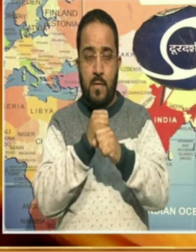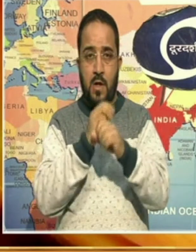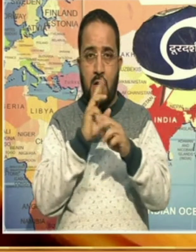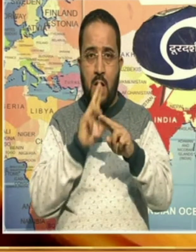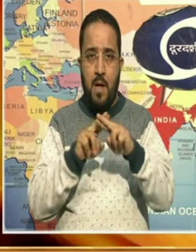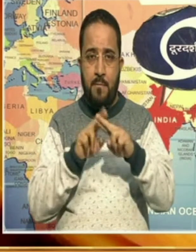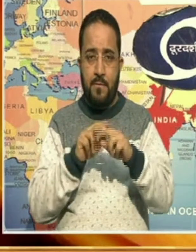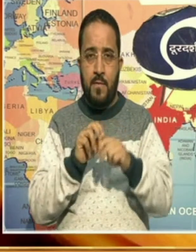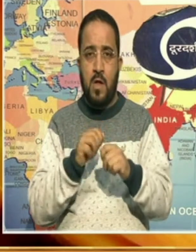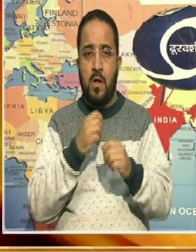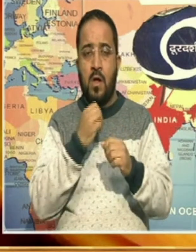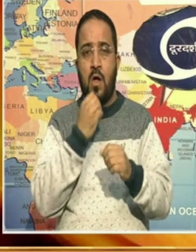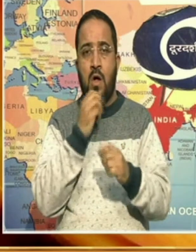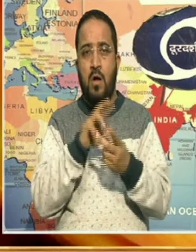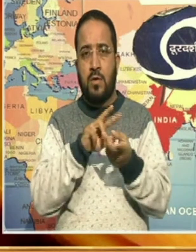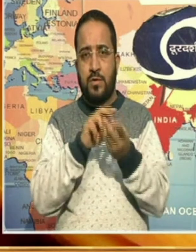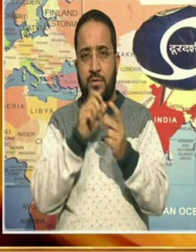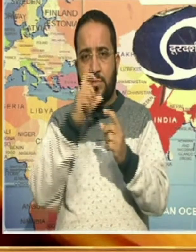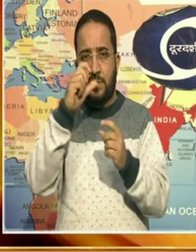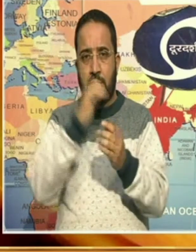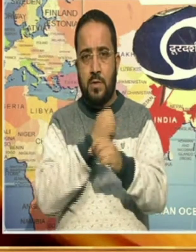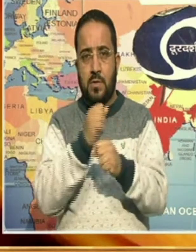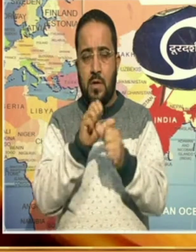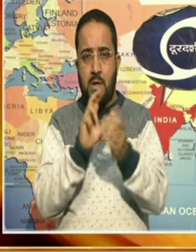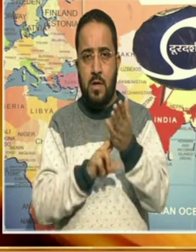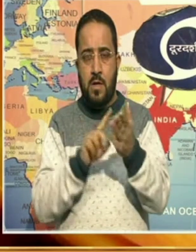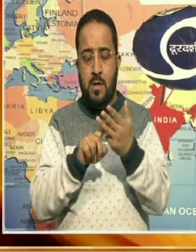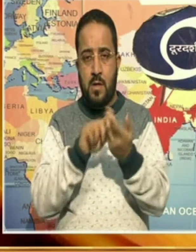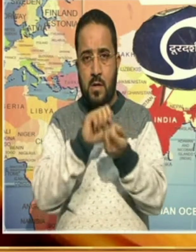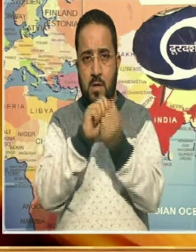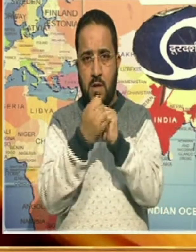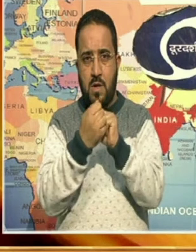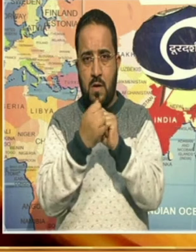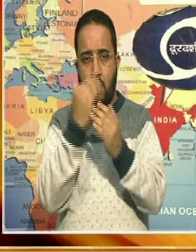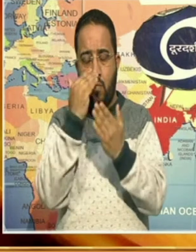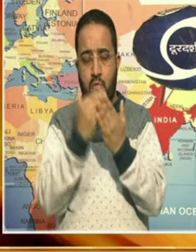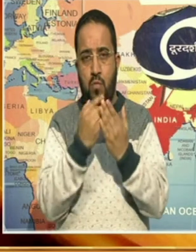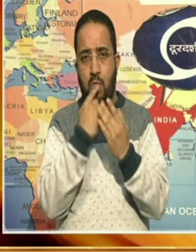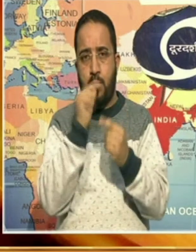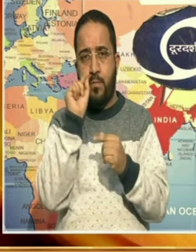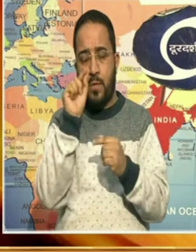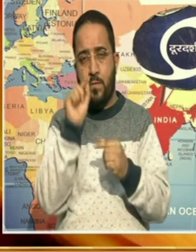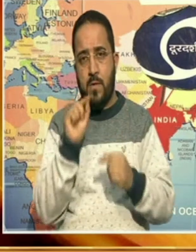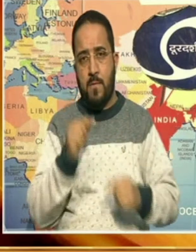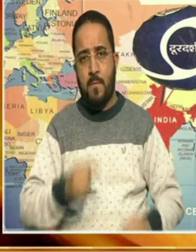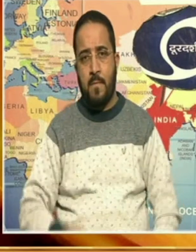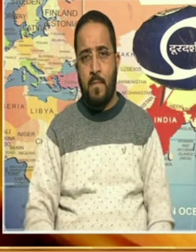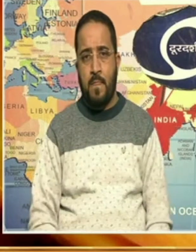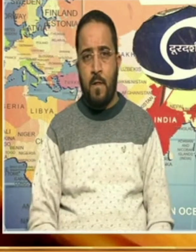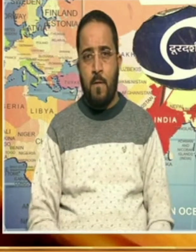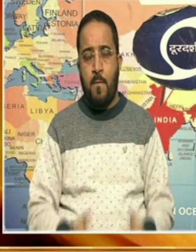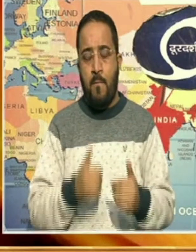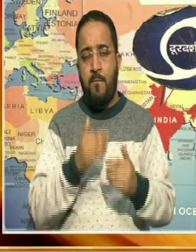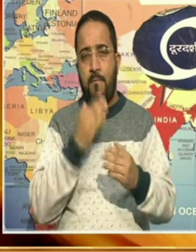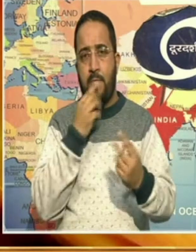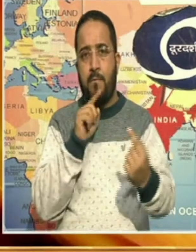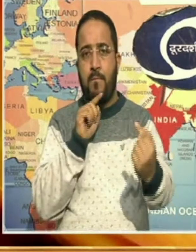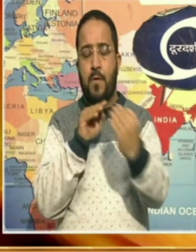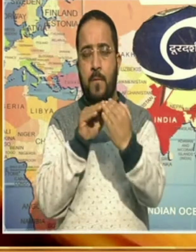تبادل خیال اور اظہار کرنے کے لیے مقابلے میں